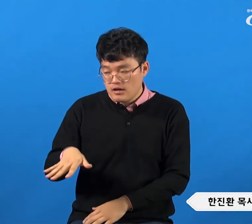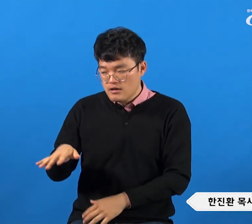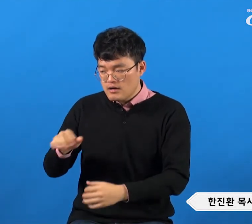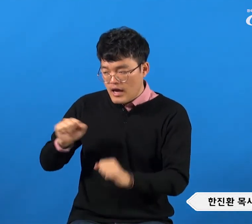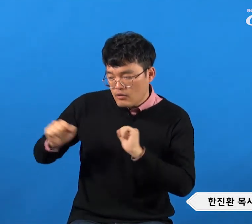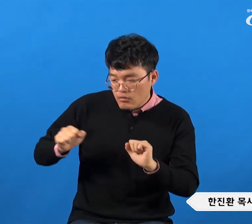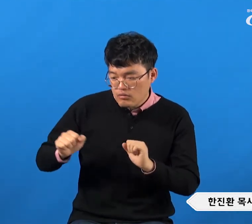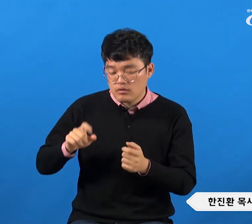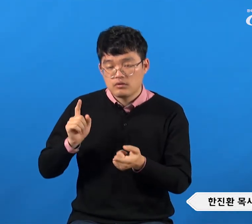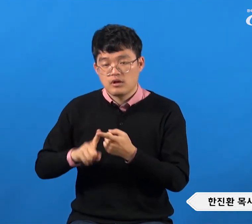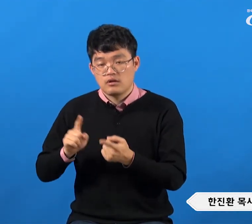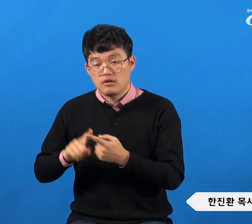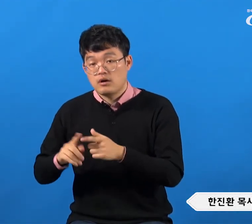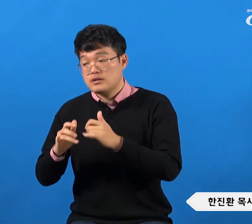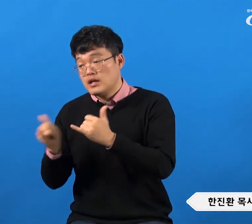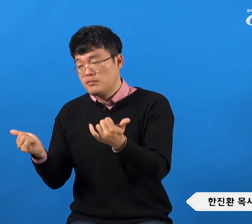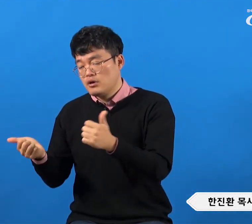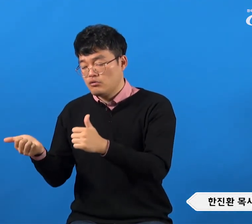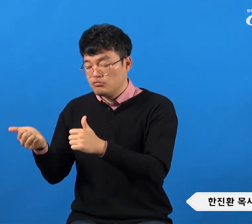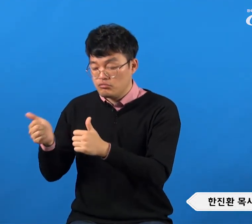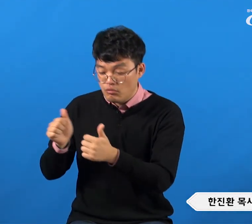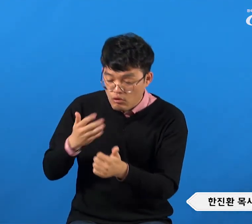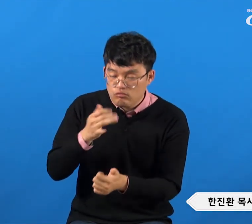사람이 죽기도 하고 살기도 합니다.